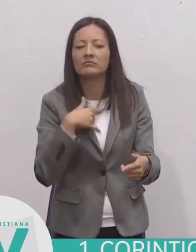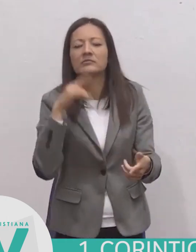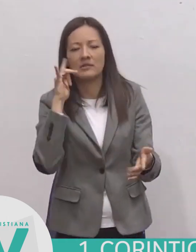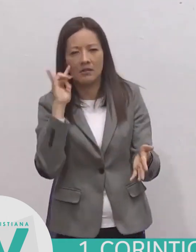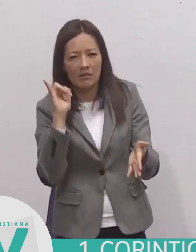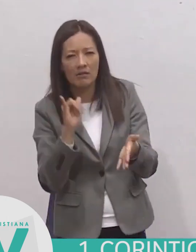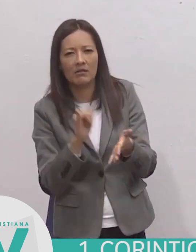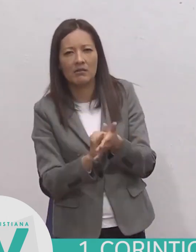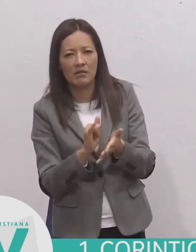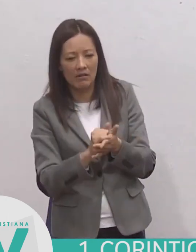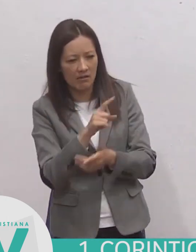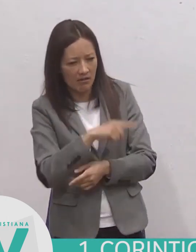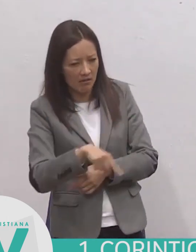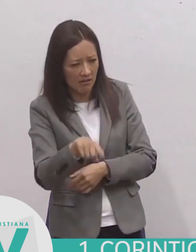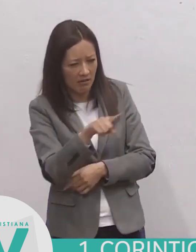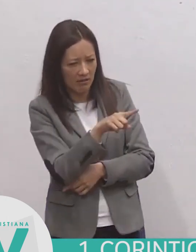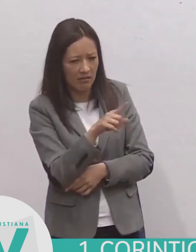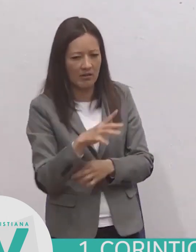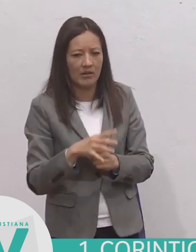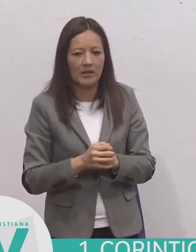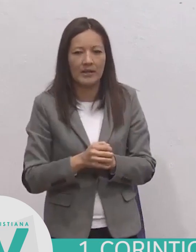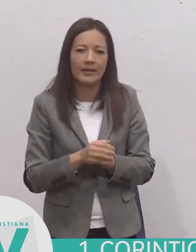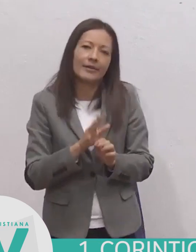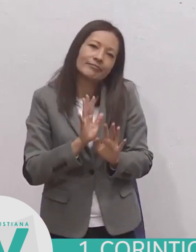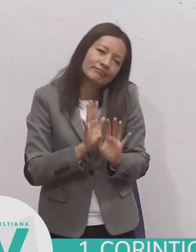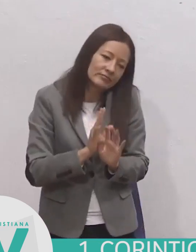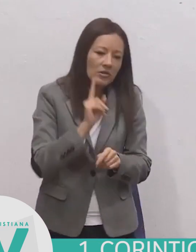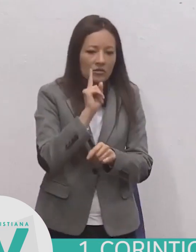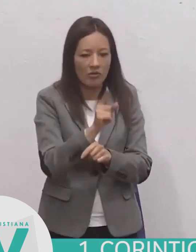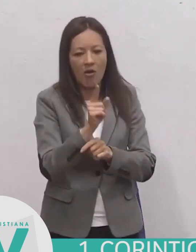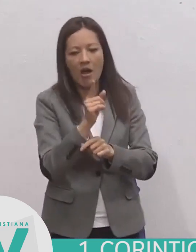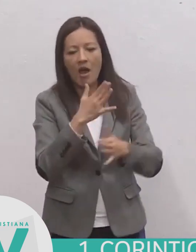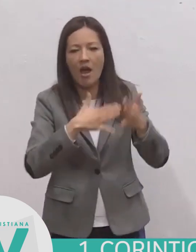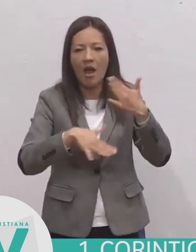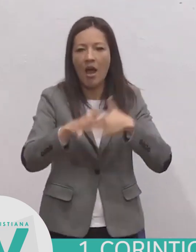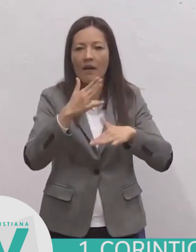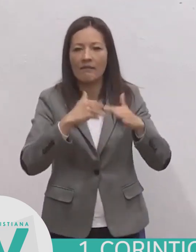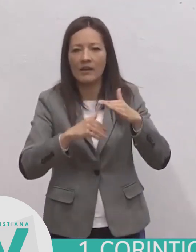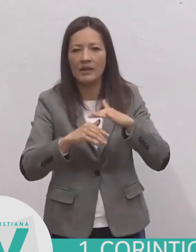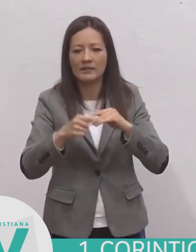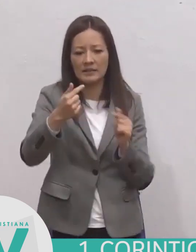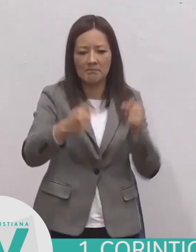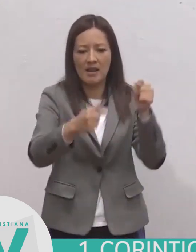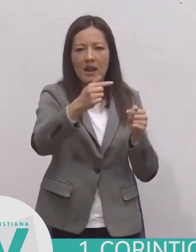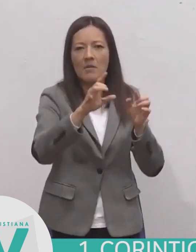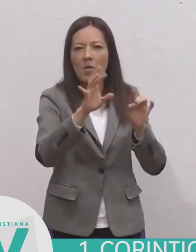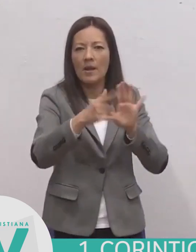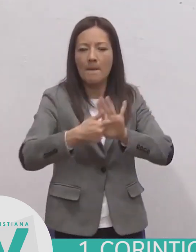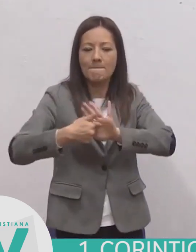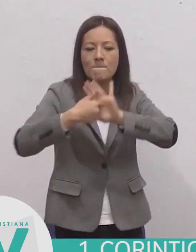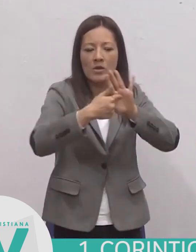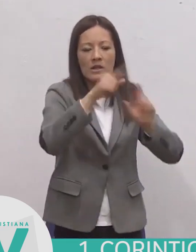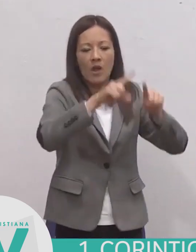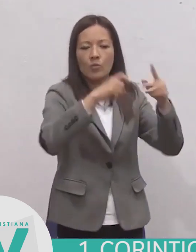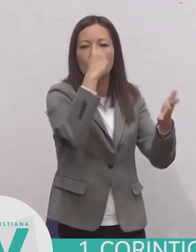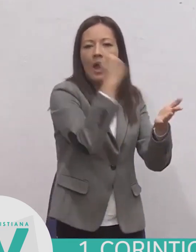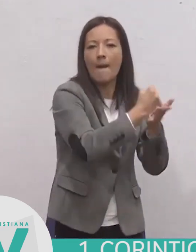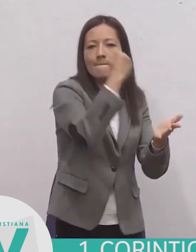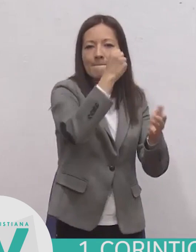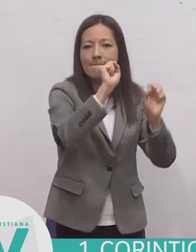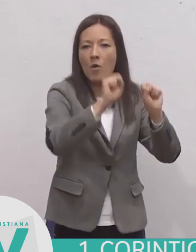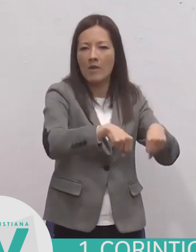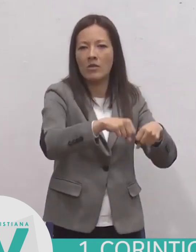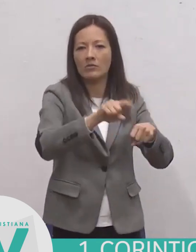preciso que entre ustedes haya disensiones para que se haga manifiesto entre ustedes los que son aprobados. Cuando